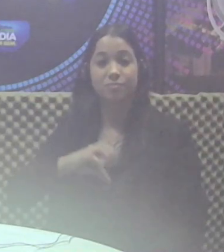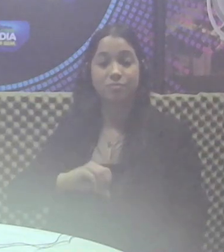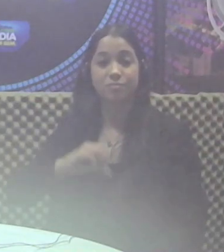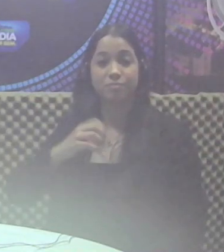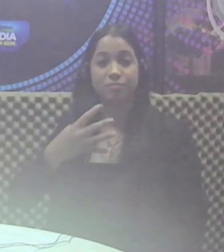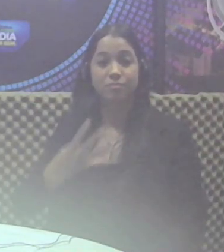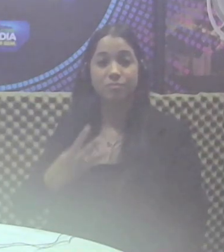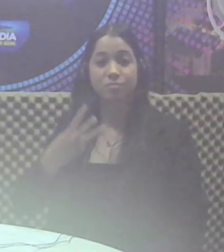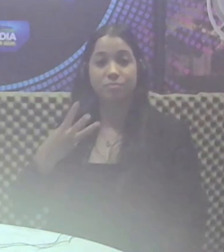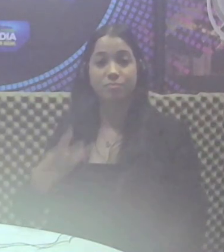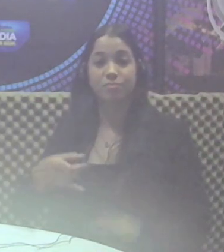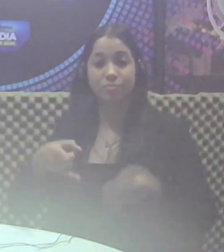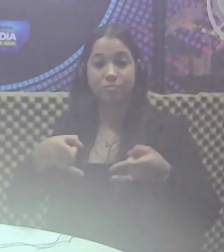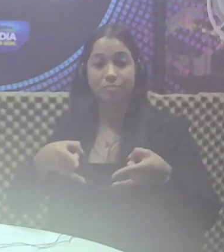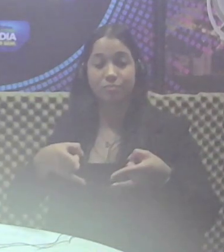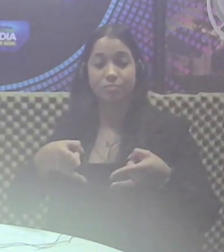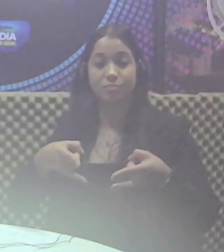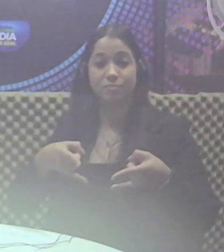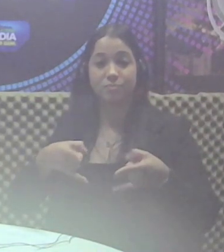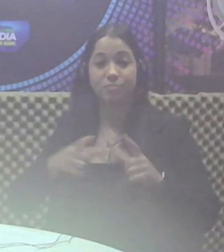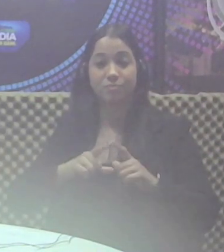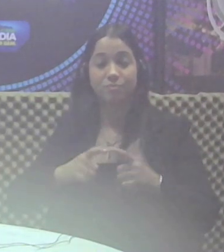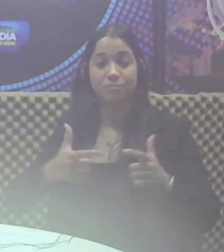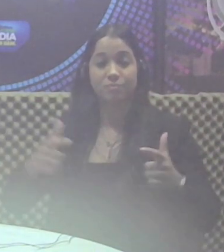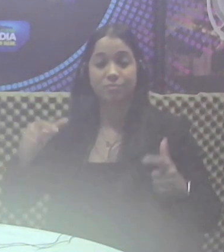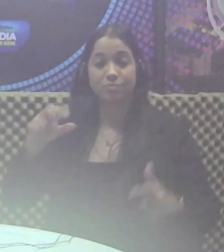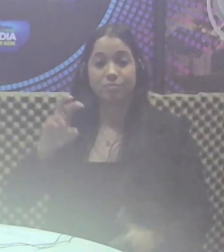943 leitos e expandisse em